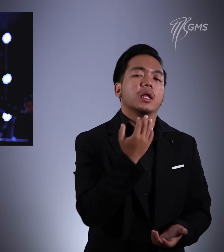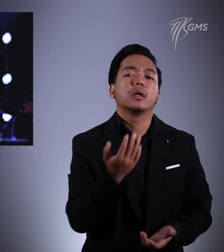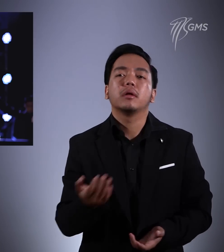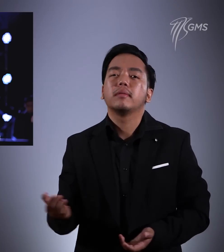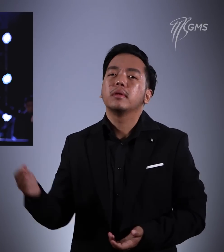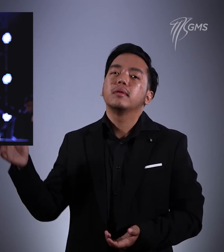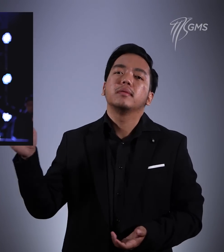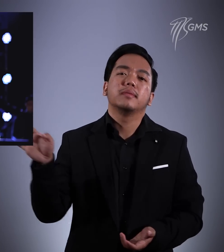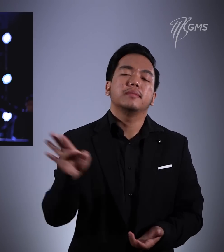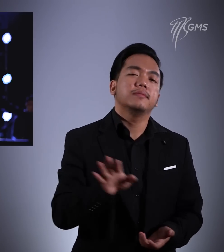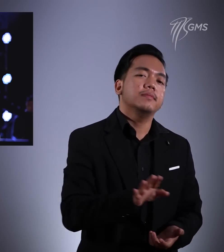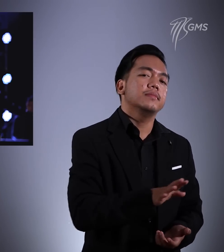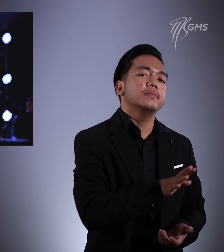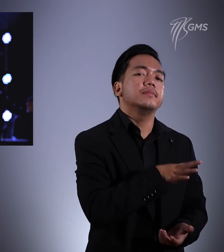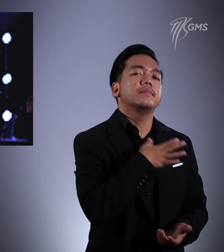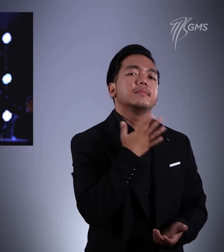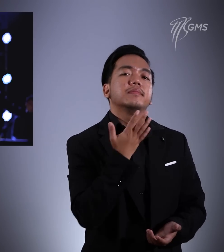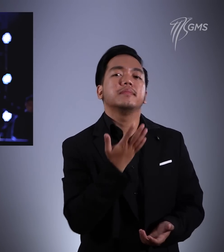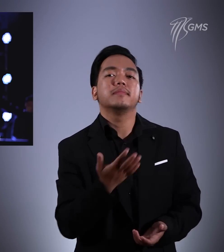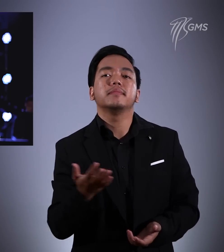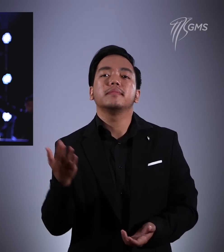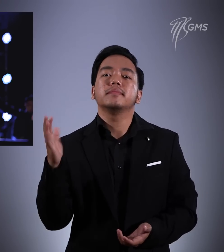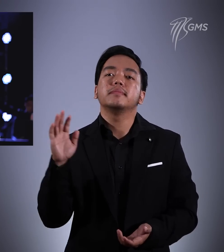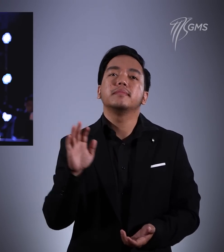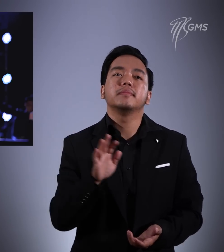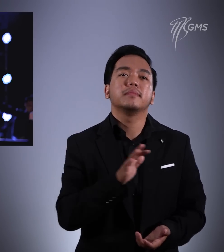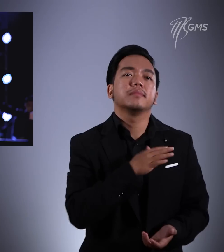se. Inaramaya sande.